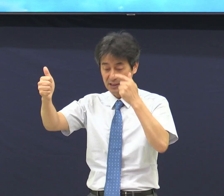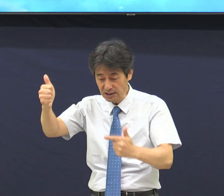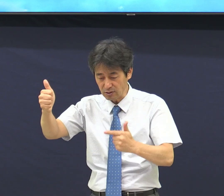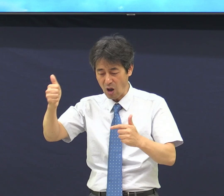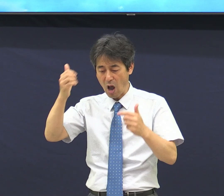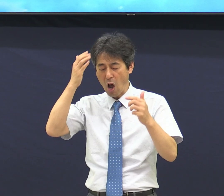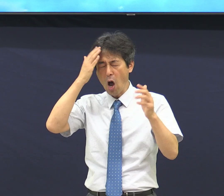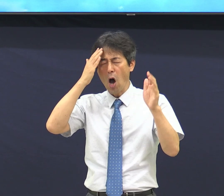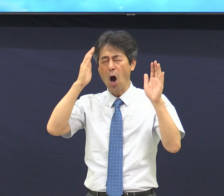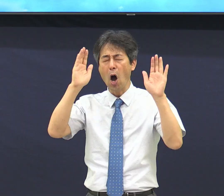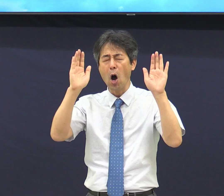여호와 앞에서는